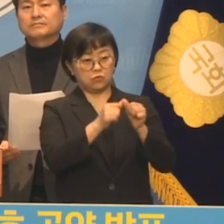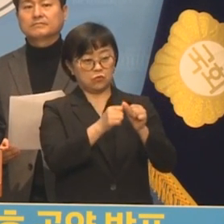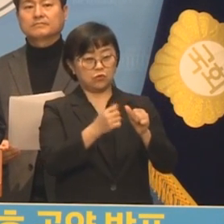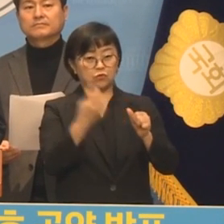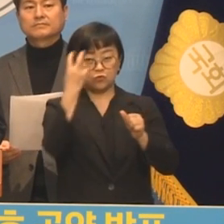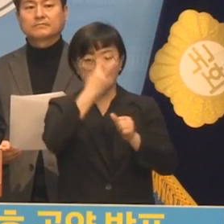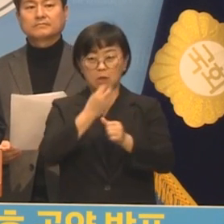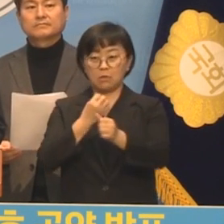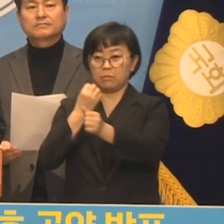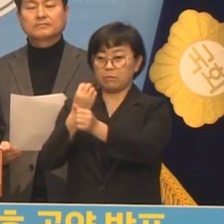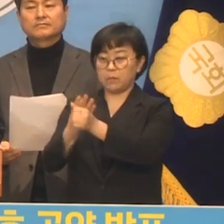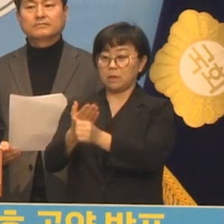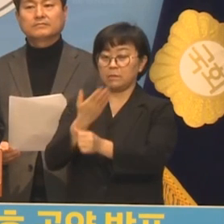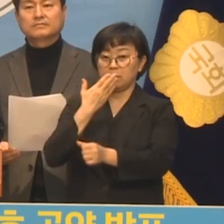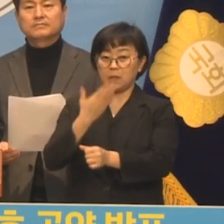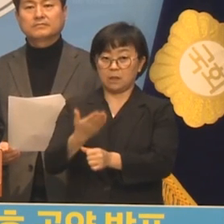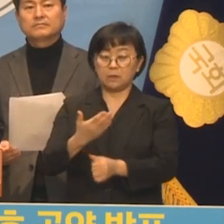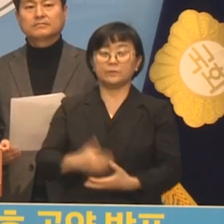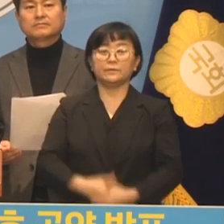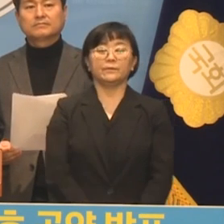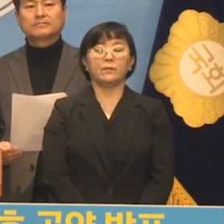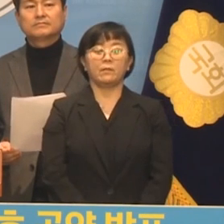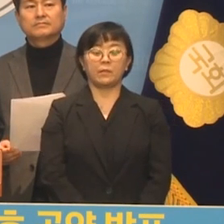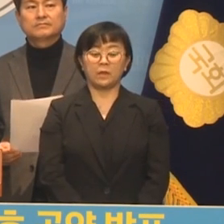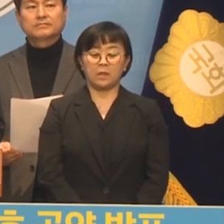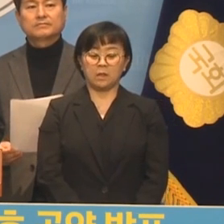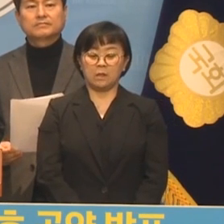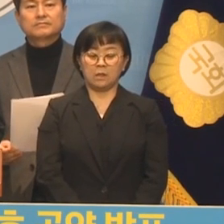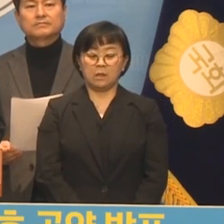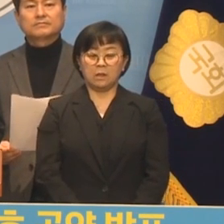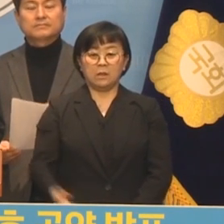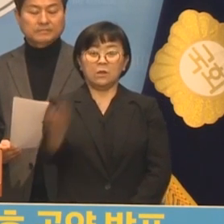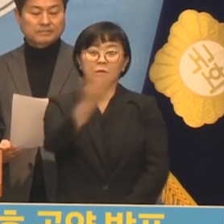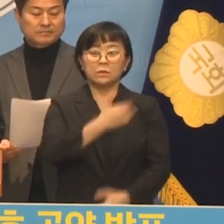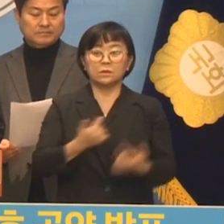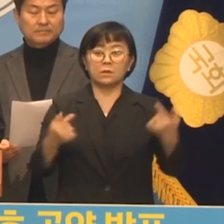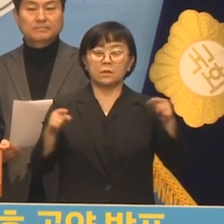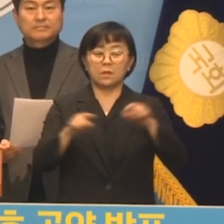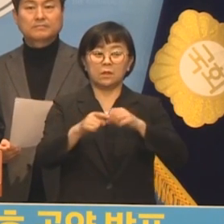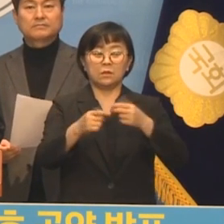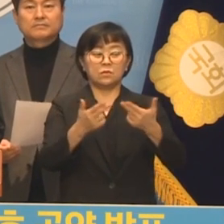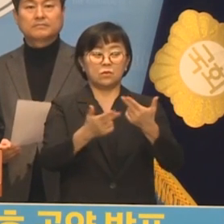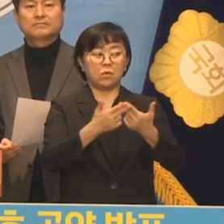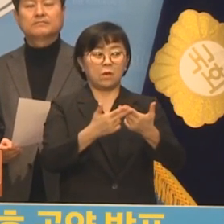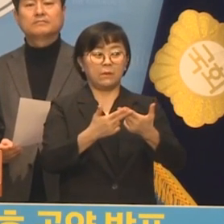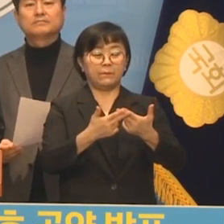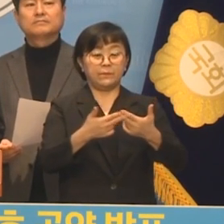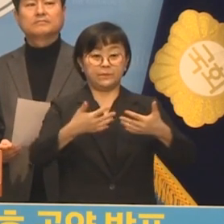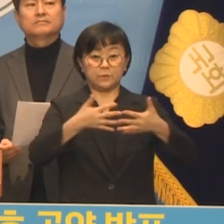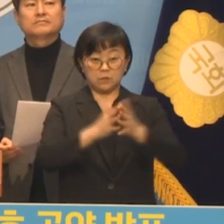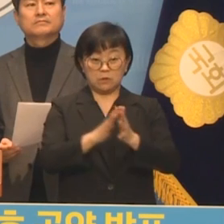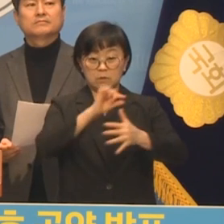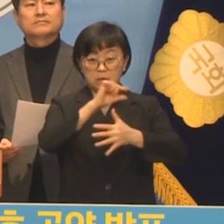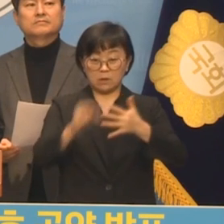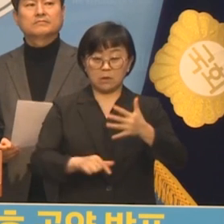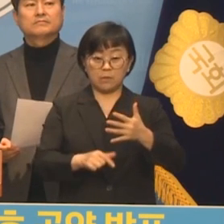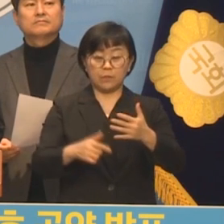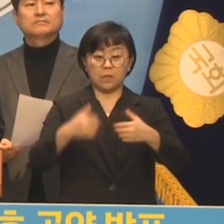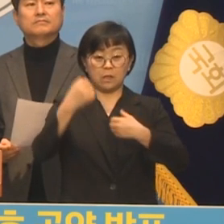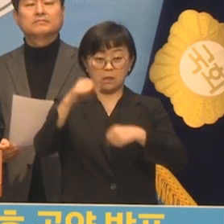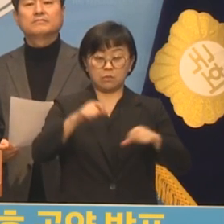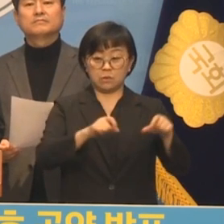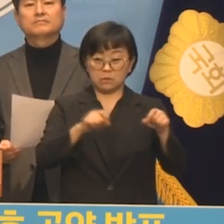수사기관에 고발할 수 있게 됐습니다. 국민 여러분께서도 조합 청산 과정을 일부러